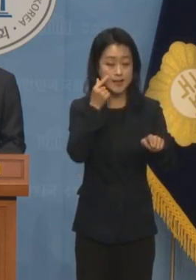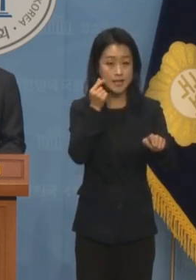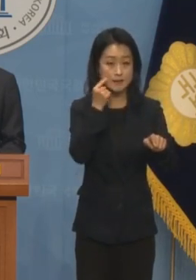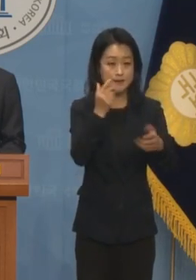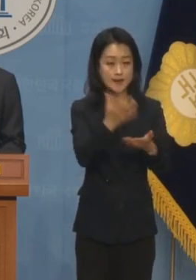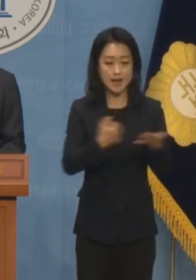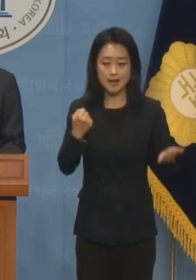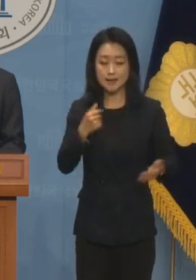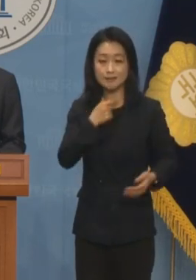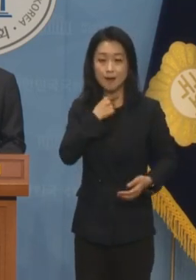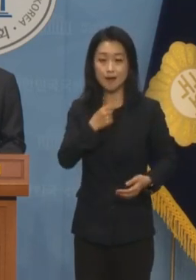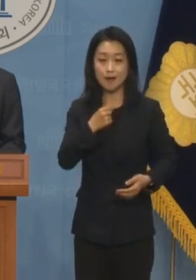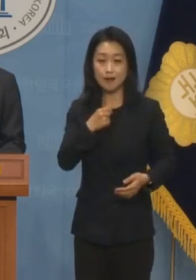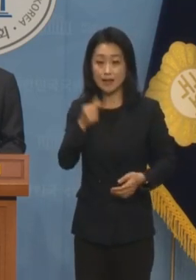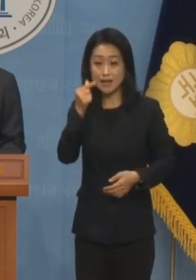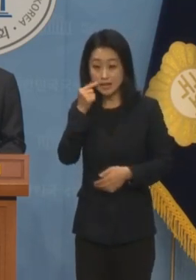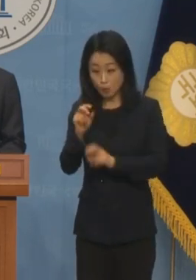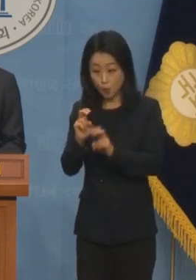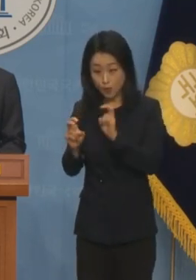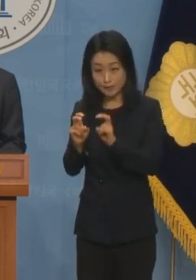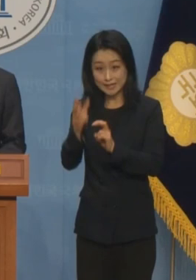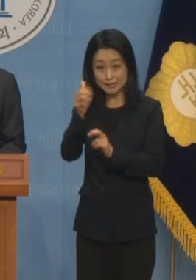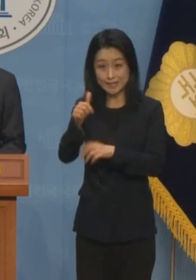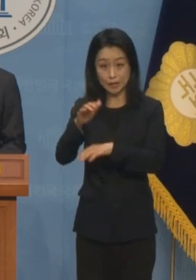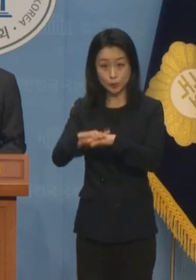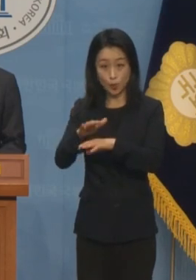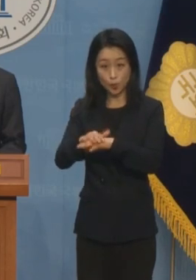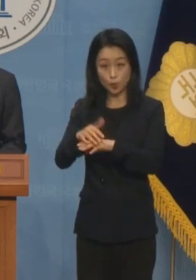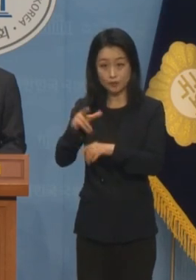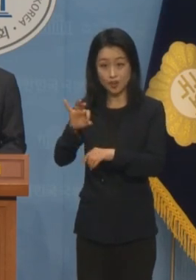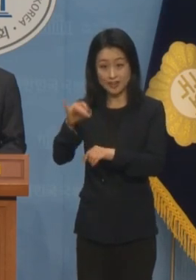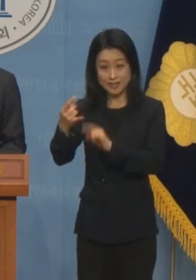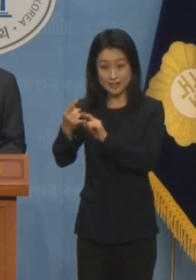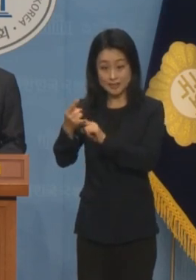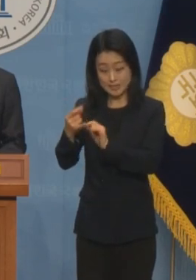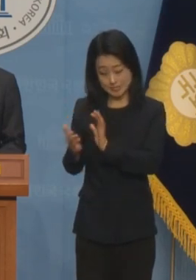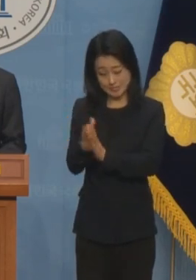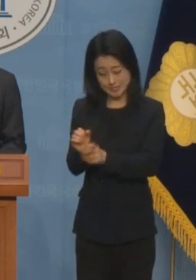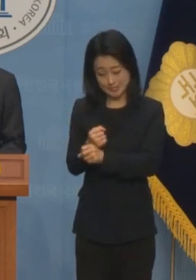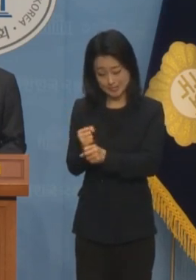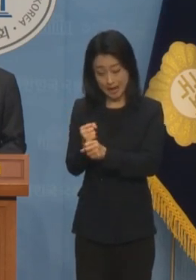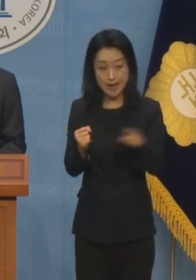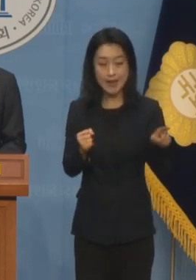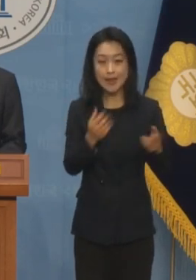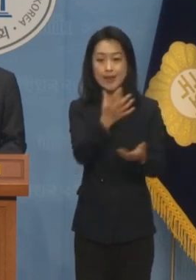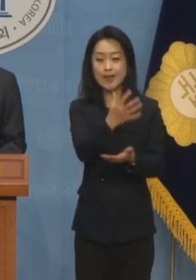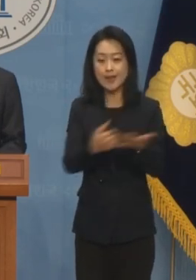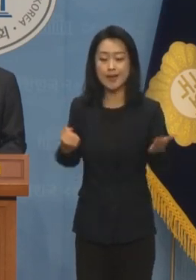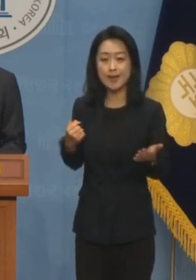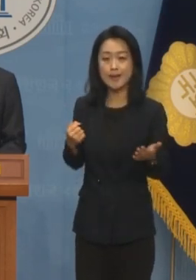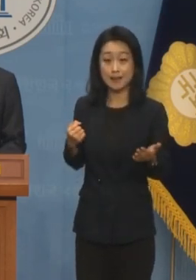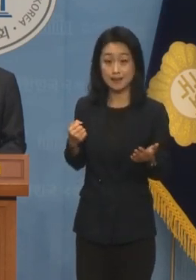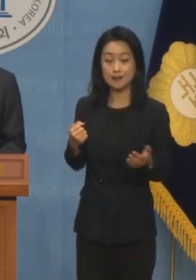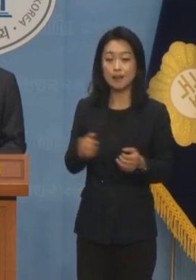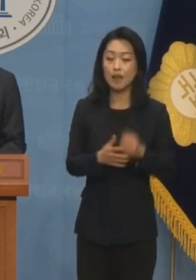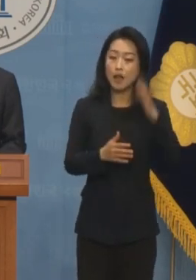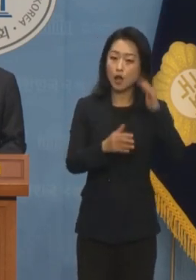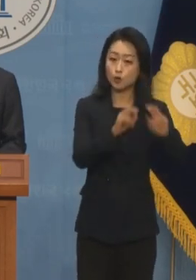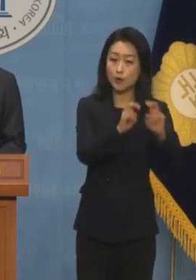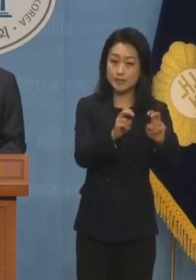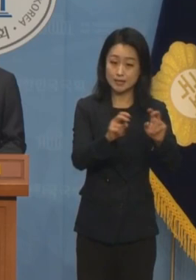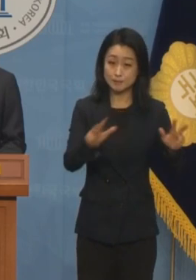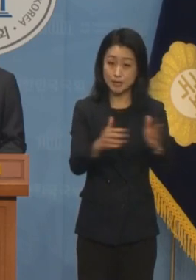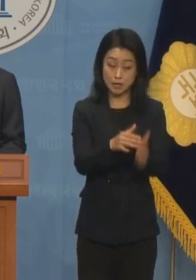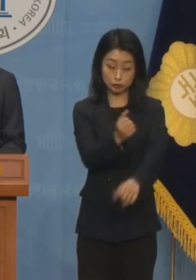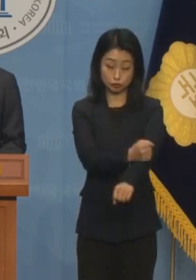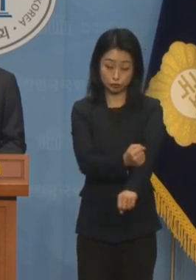위해 일본 기업과 모종의 작전을 계획한 것으로 보입니다. 일본은 한국 기업이